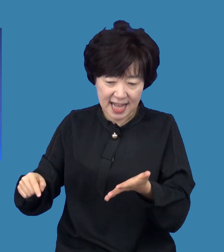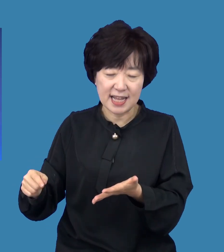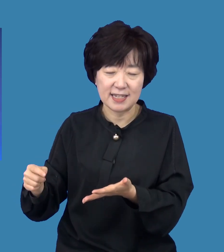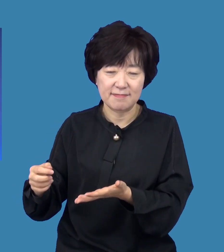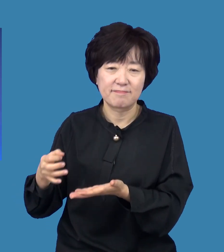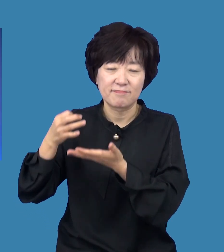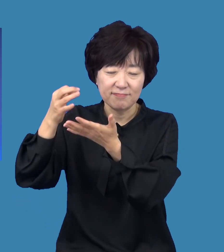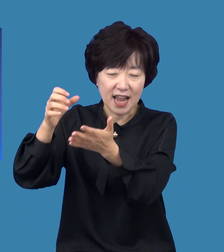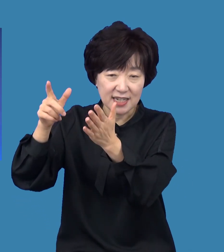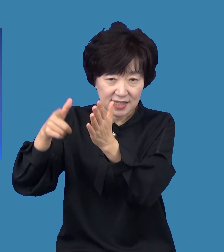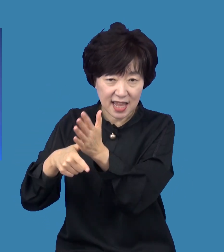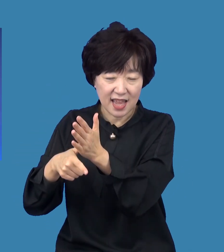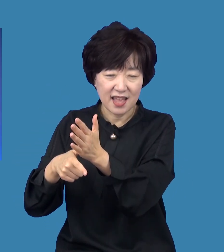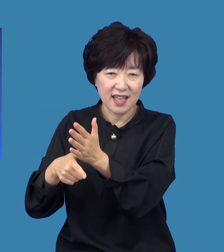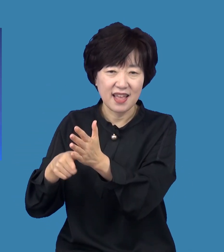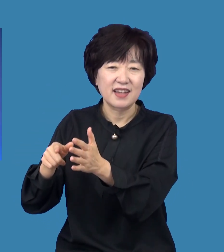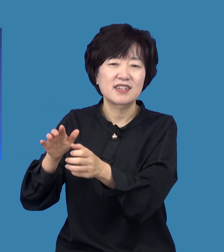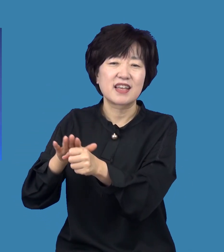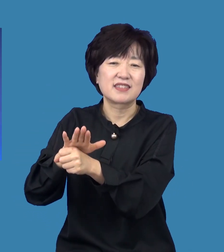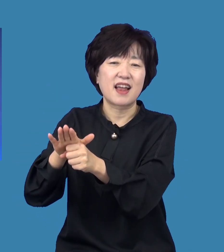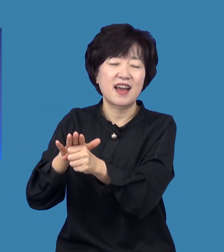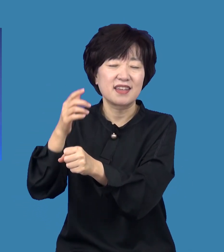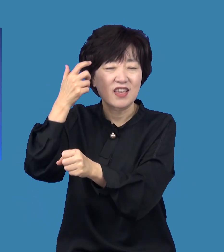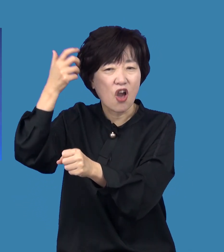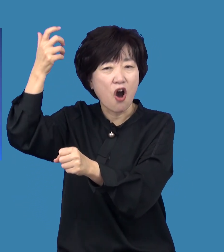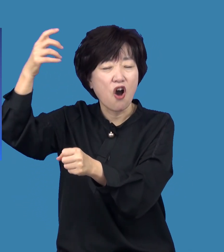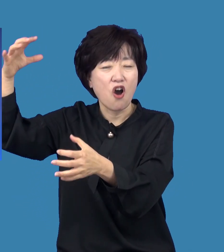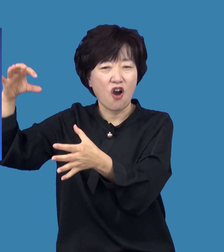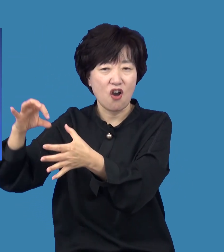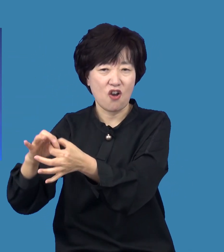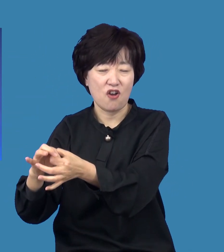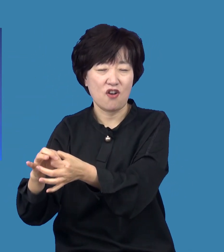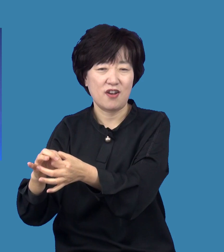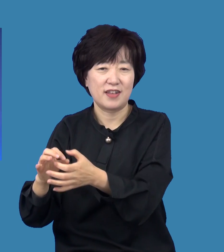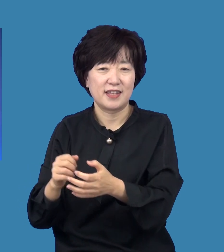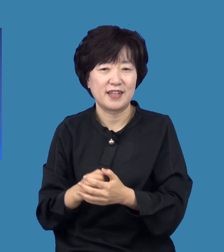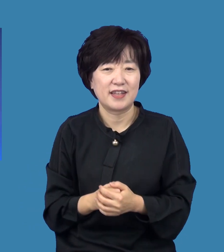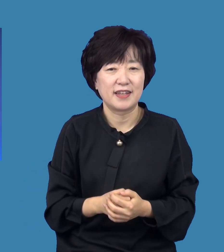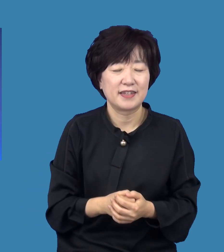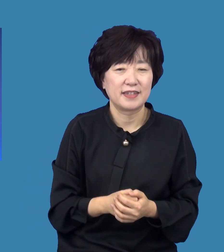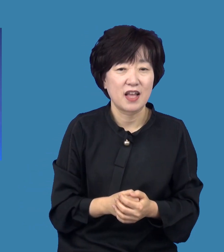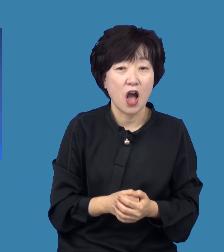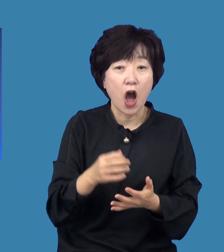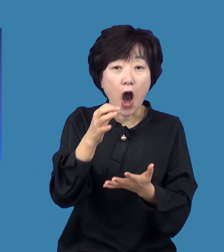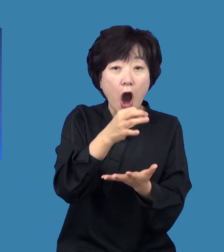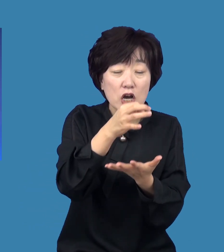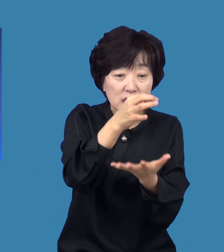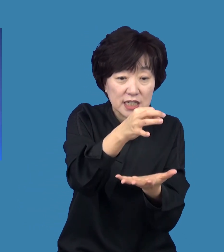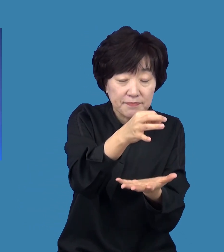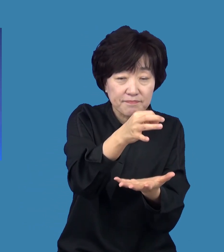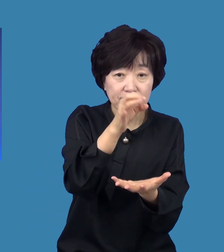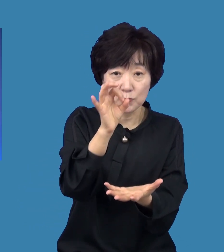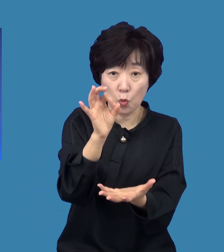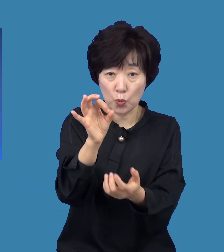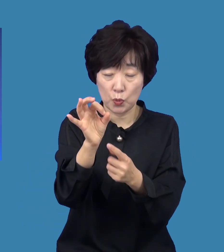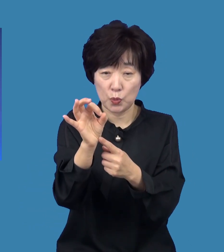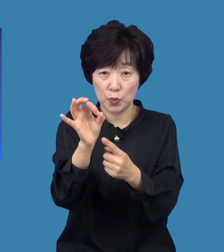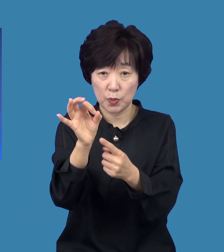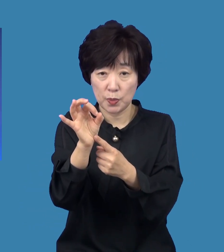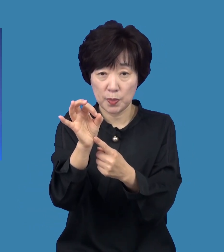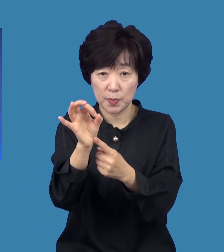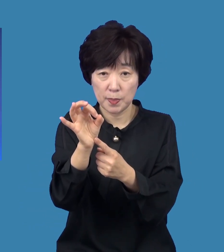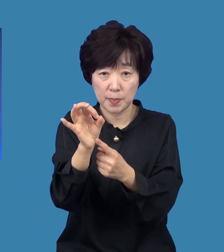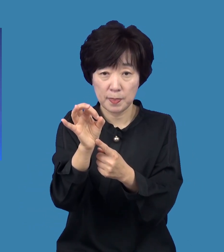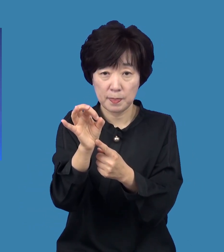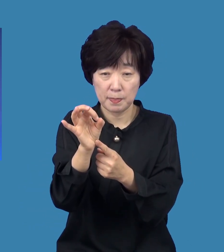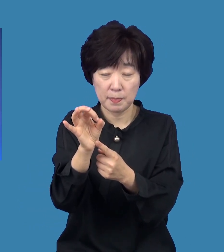사랑이 영적인 것이 됩니다. 그래서 여러분 헌금과 돈이라고 하는 것은 그 차원에서 이해가